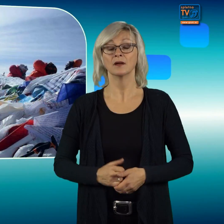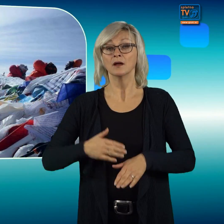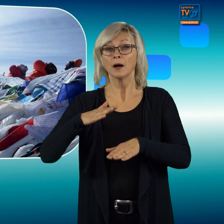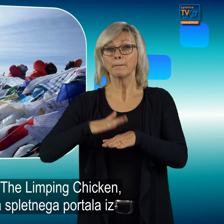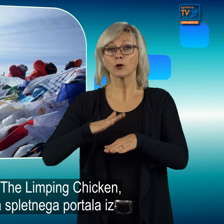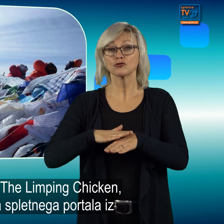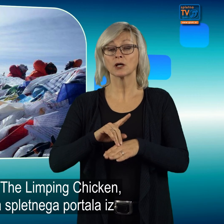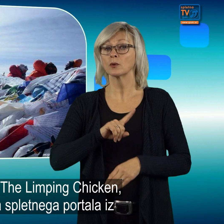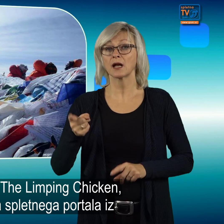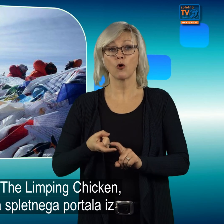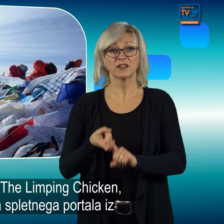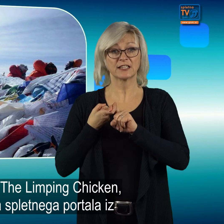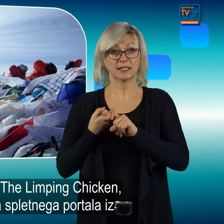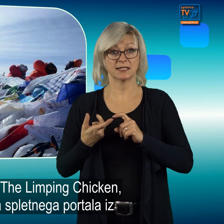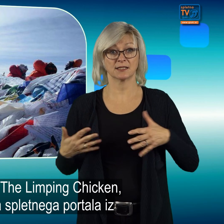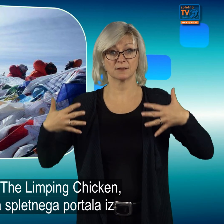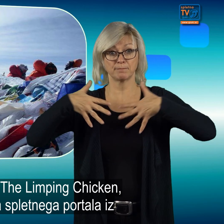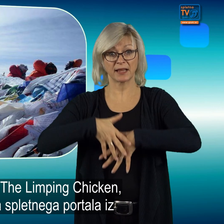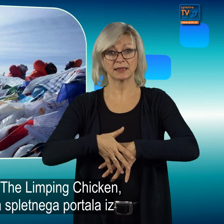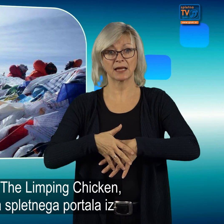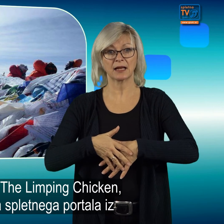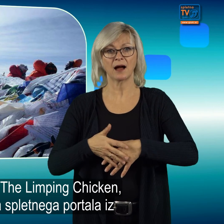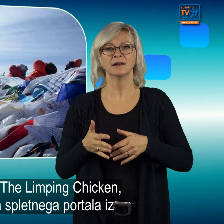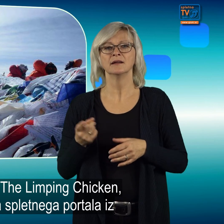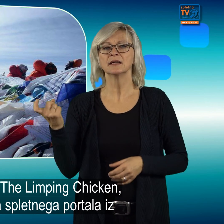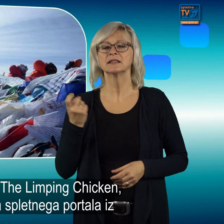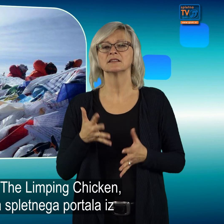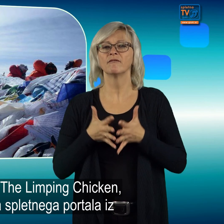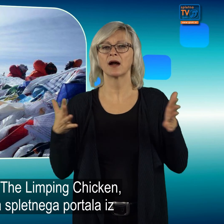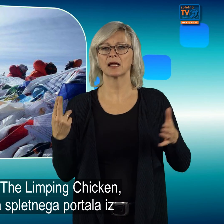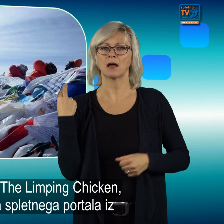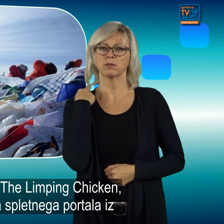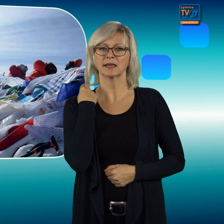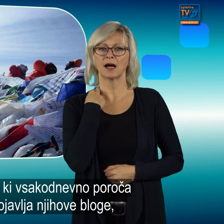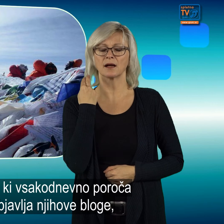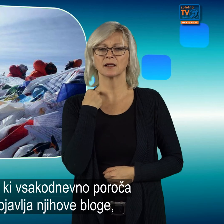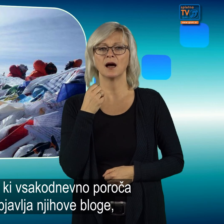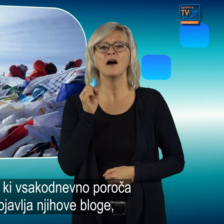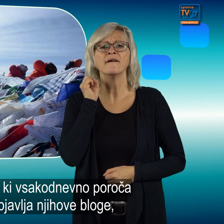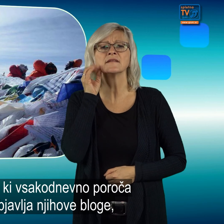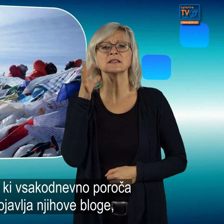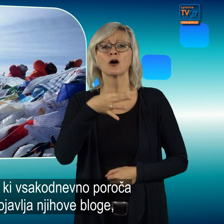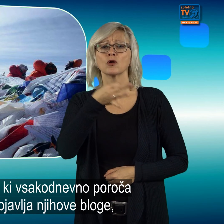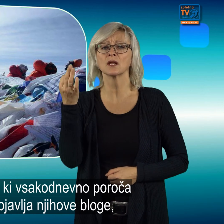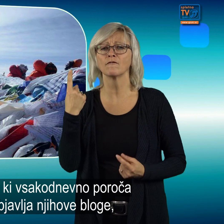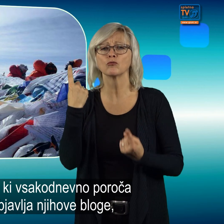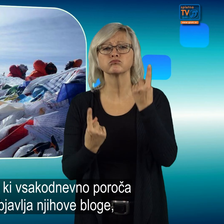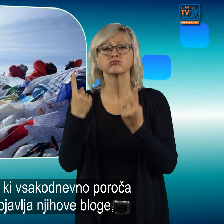Po poročanju The Limping Chicken, neodvisnega spletnega portala iz Velike Britanije, ki vsakodnevno poroča